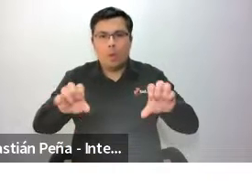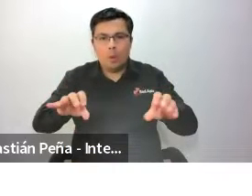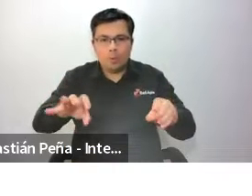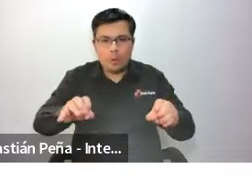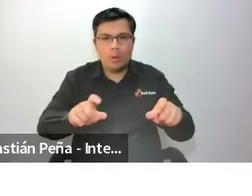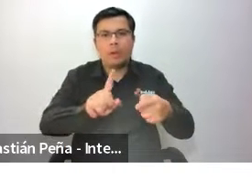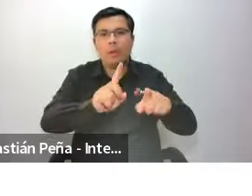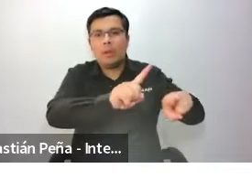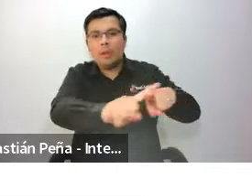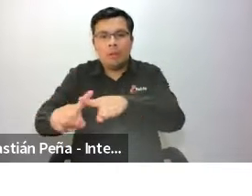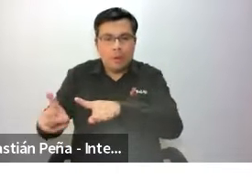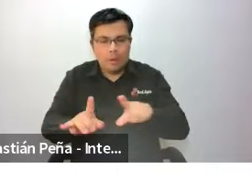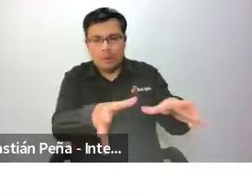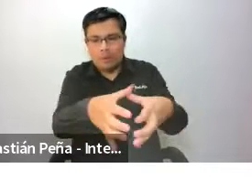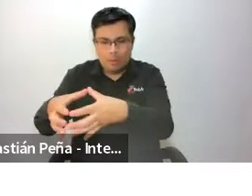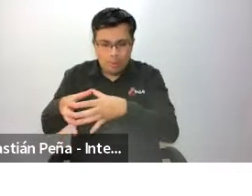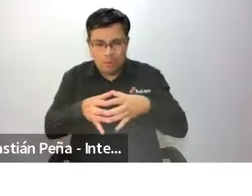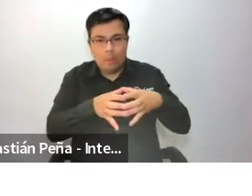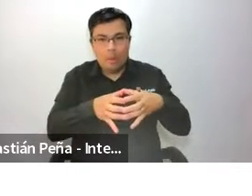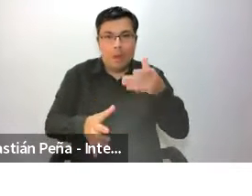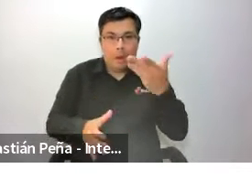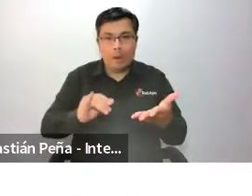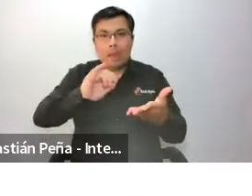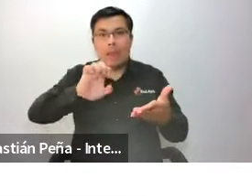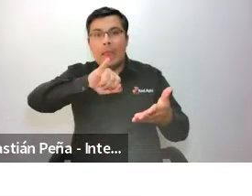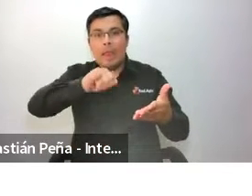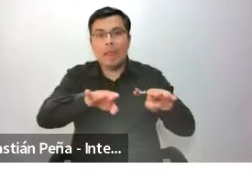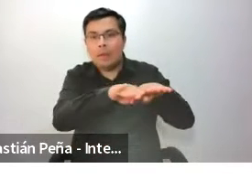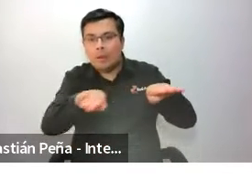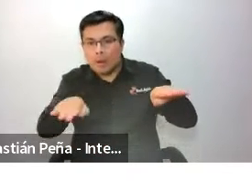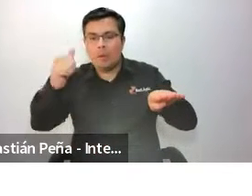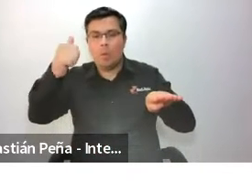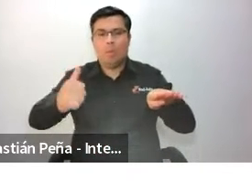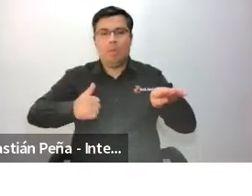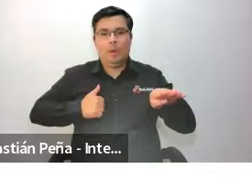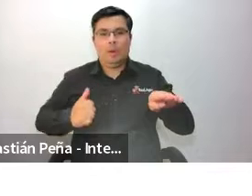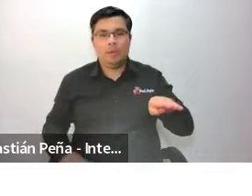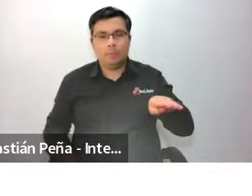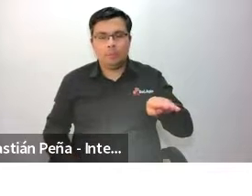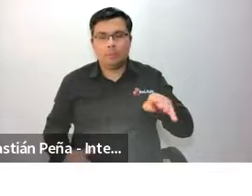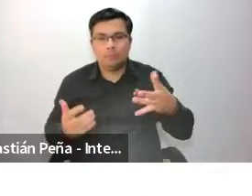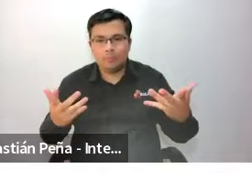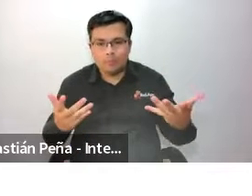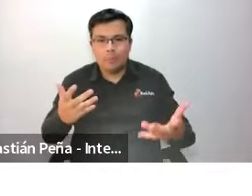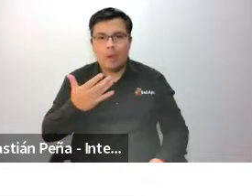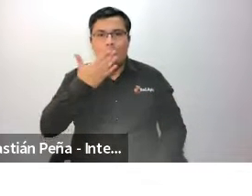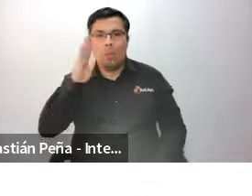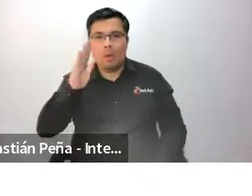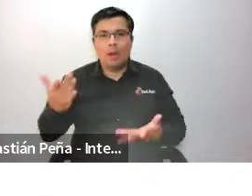este foco, con este eje que busca, ¿verdad?, mejorar esa gestión